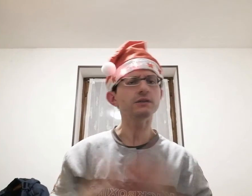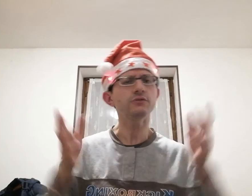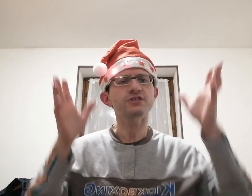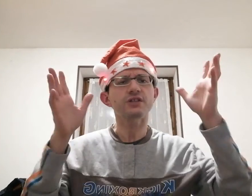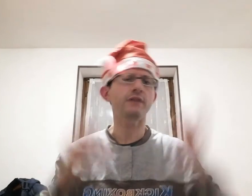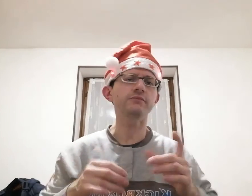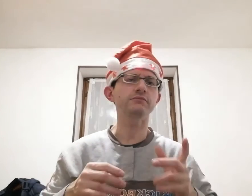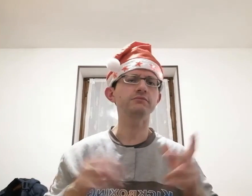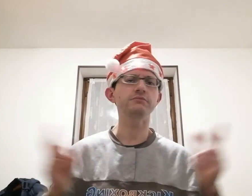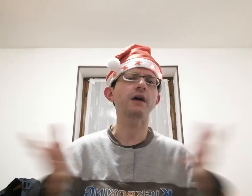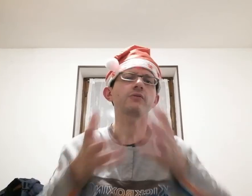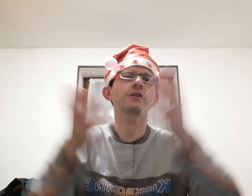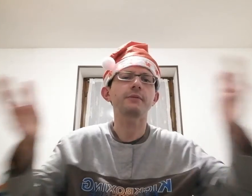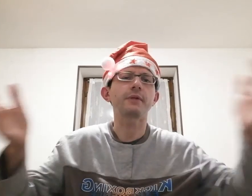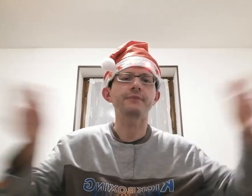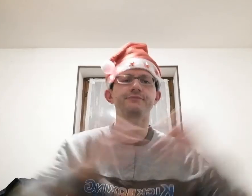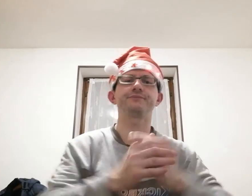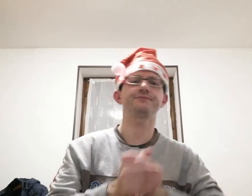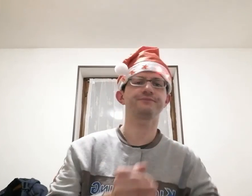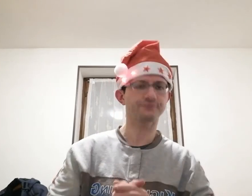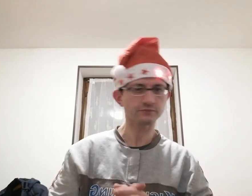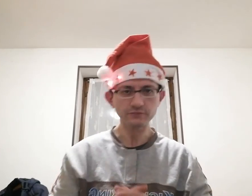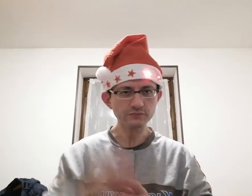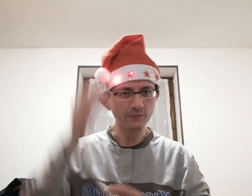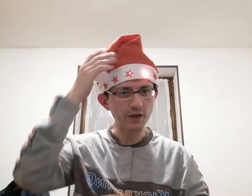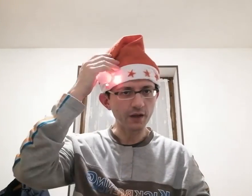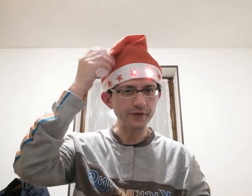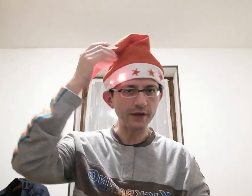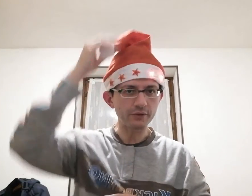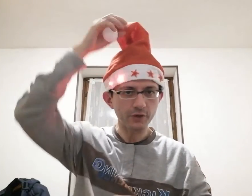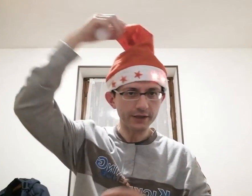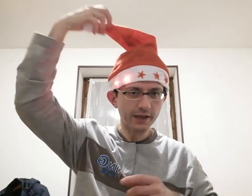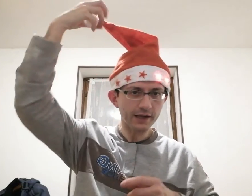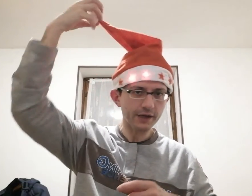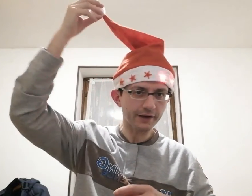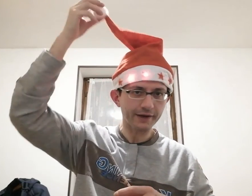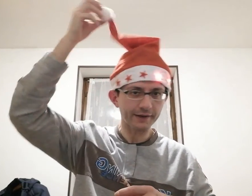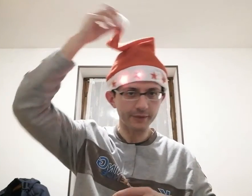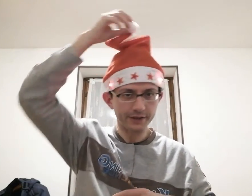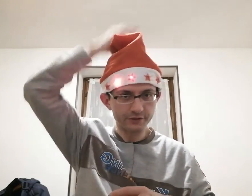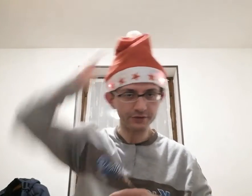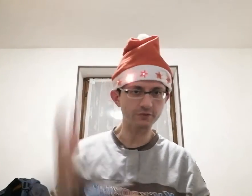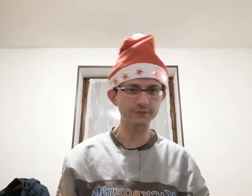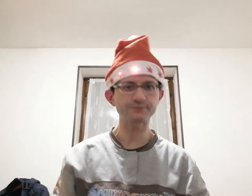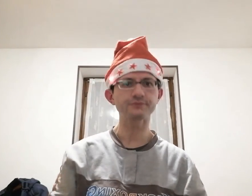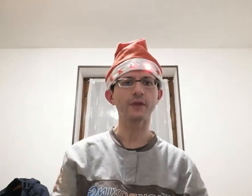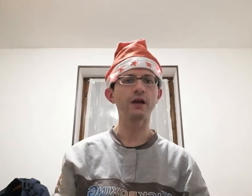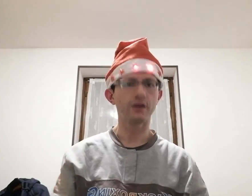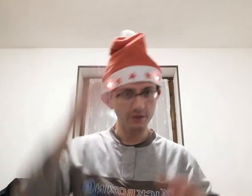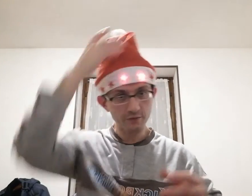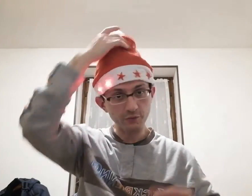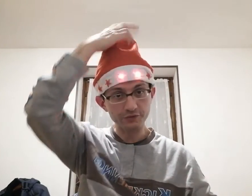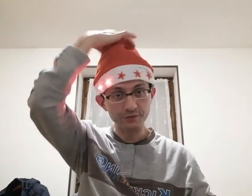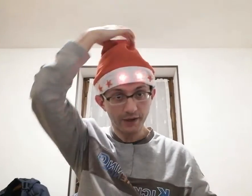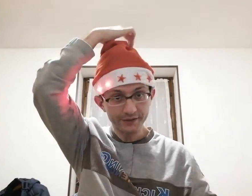comunque ci sta, a ruota libera. Vi auguro buon Natale, bellino questo qua, molto